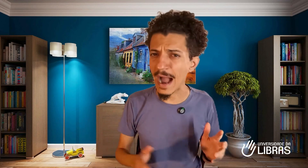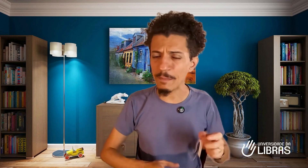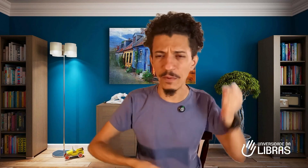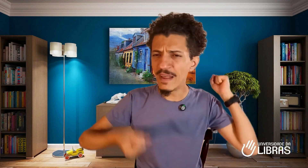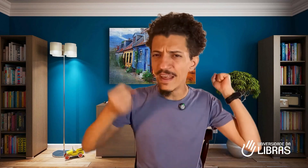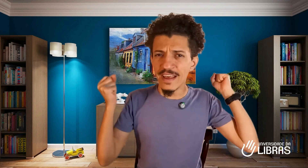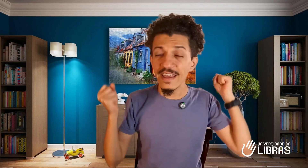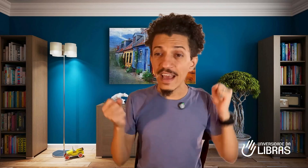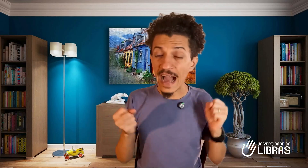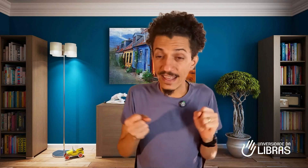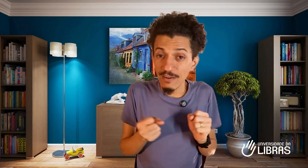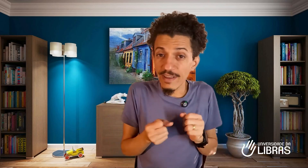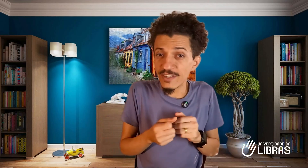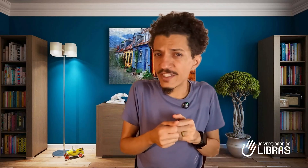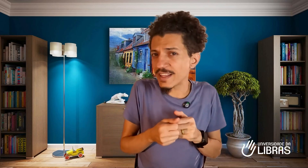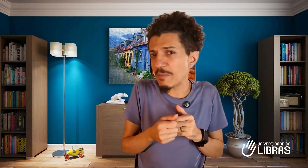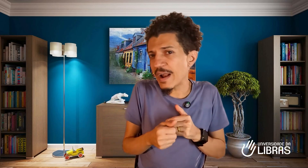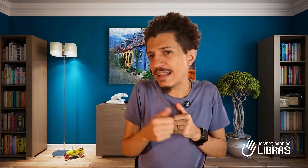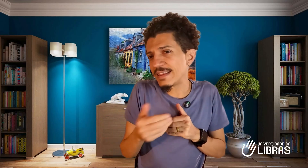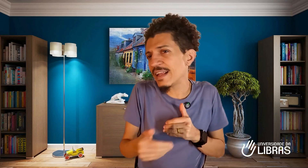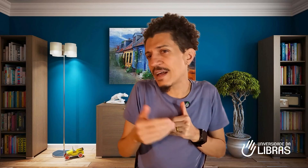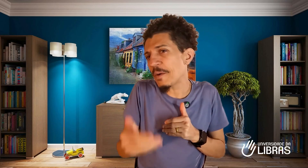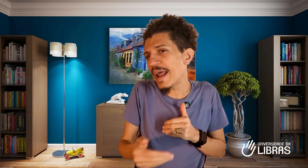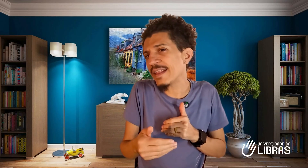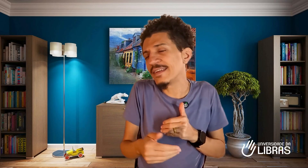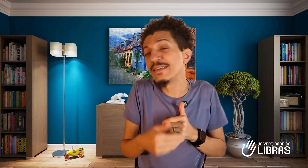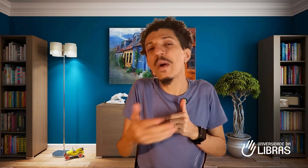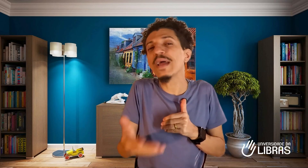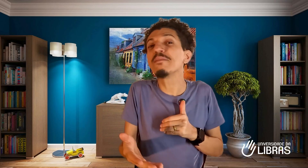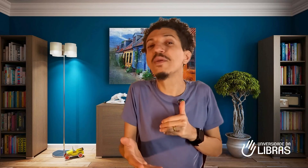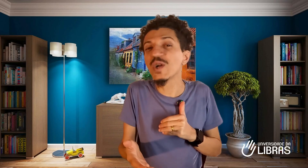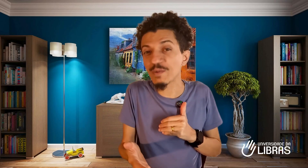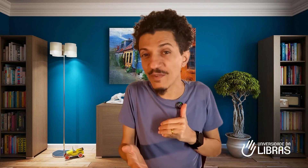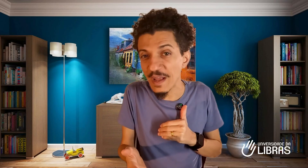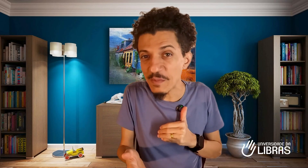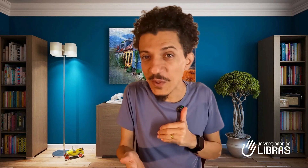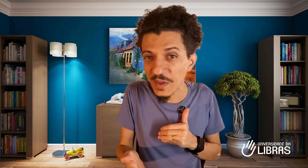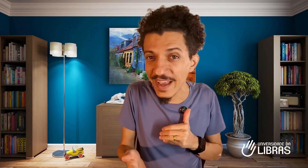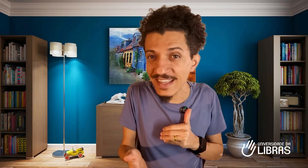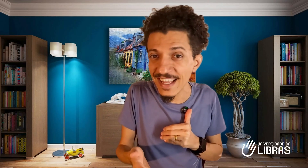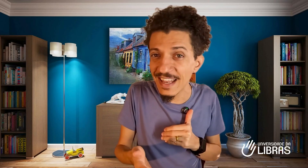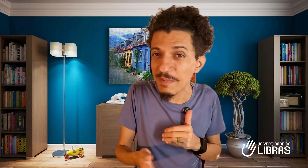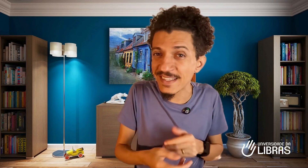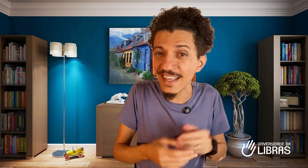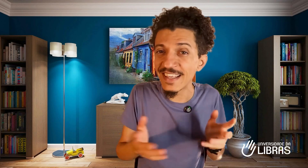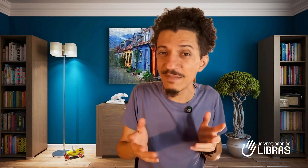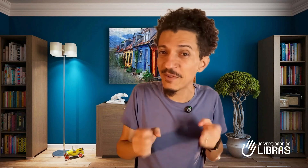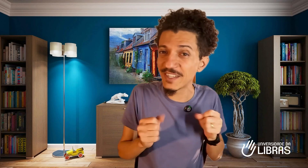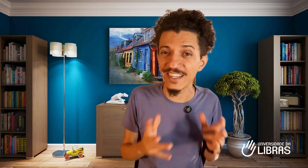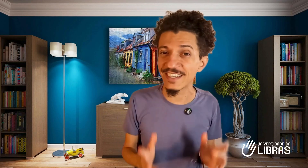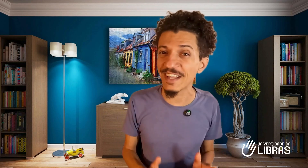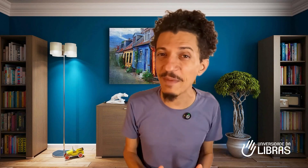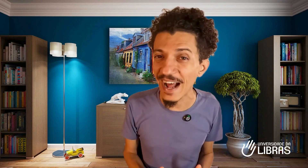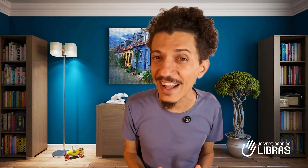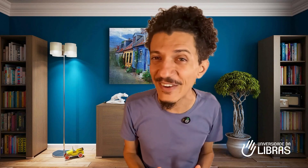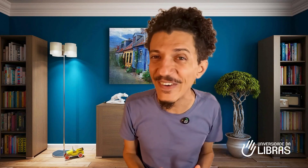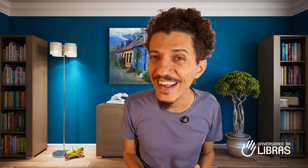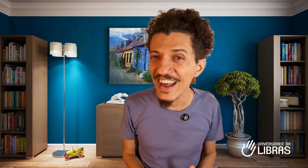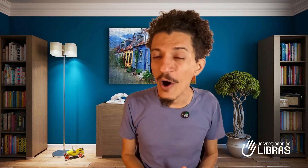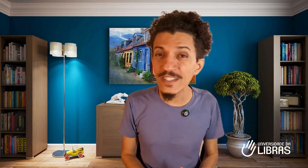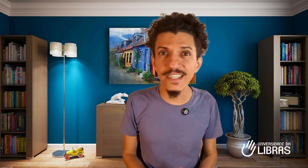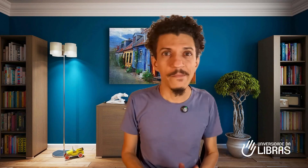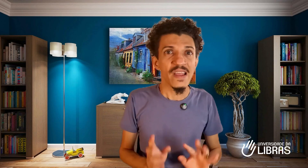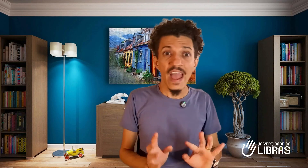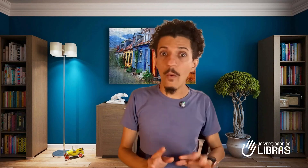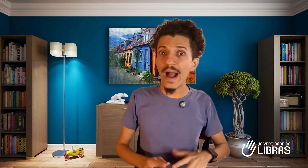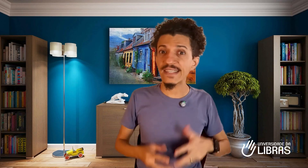ser mais rápido. E aquilo que a gente ia demorar 30, 40, 50 minutos para falar em português, em Libras, em 15 minutos a gente já tinha terminado.